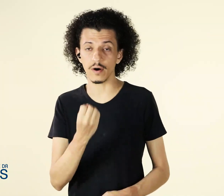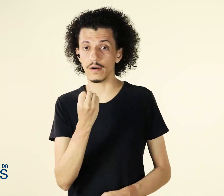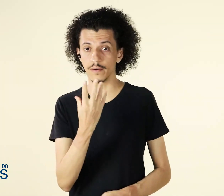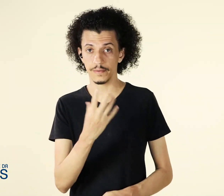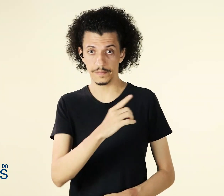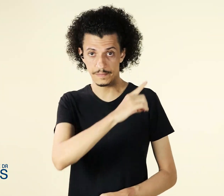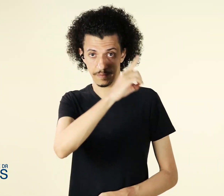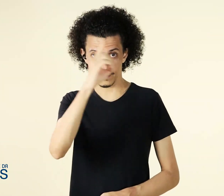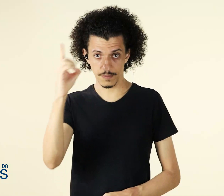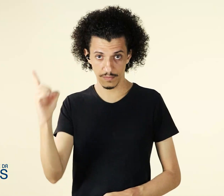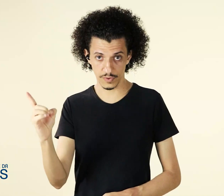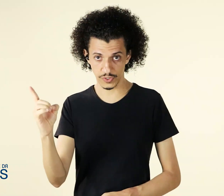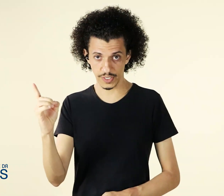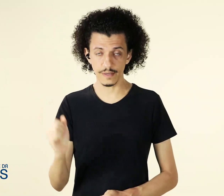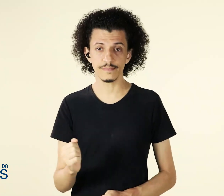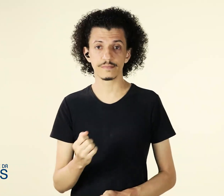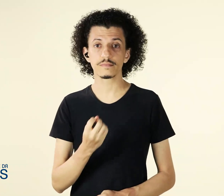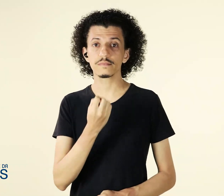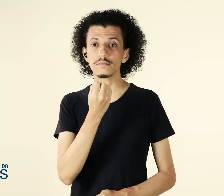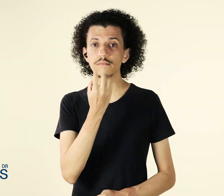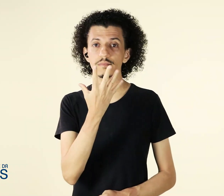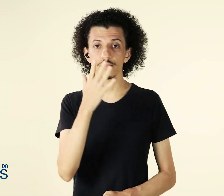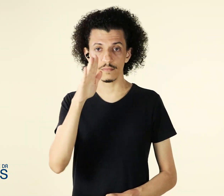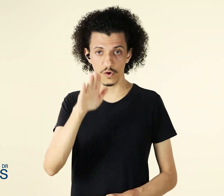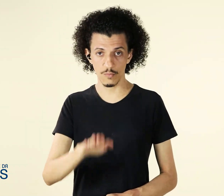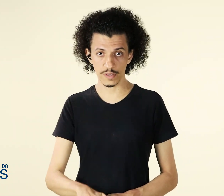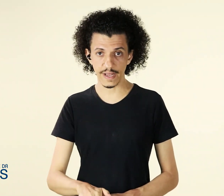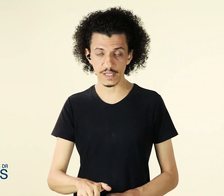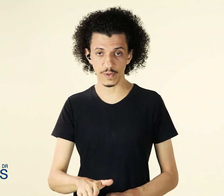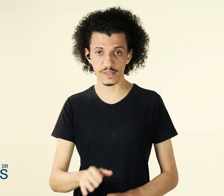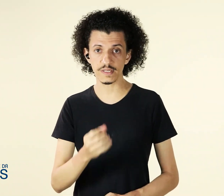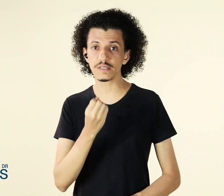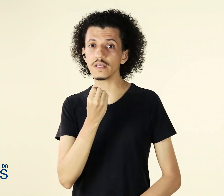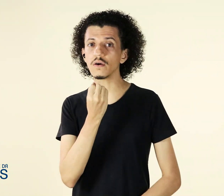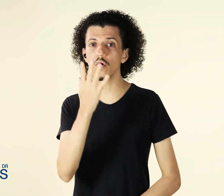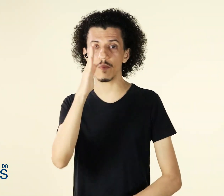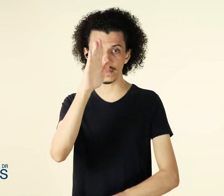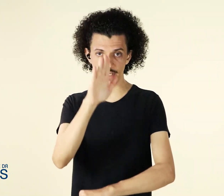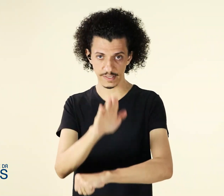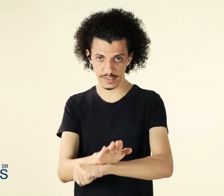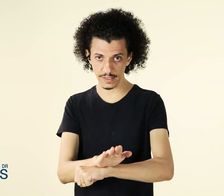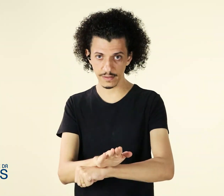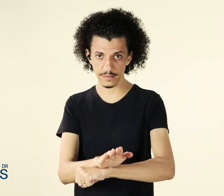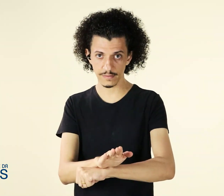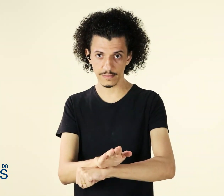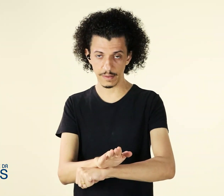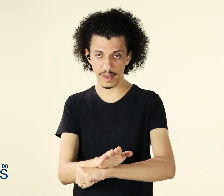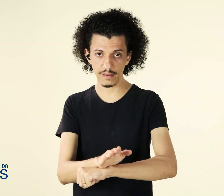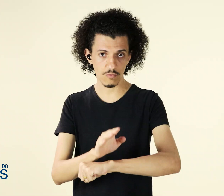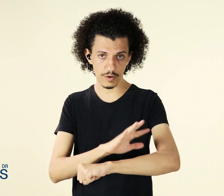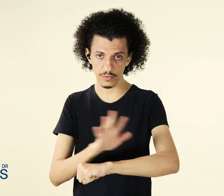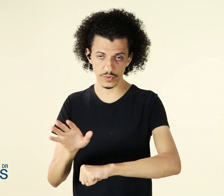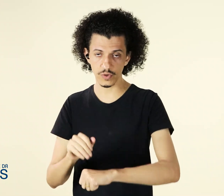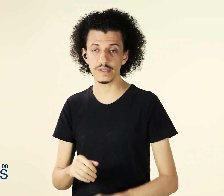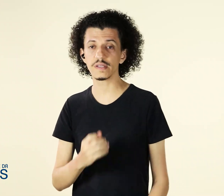ó. Bom dia. O boa tarde pode ser assim ou pode ser assim também, qualquer um dos dois.